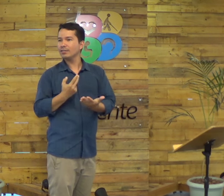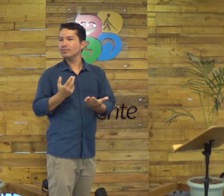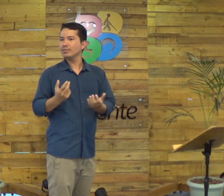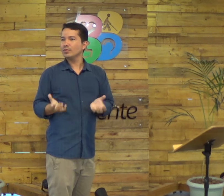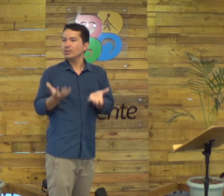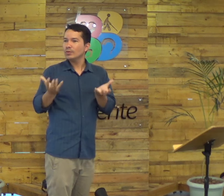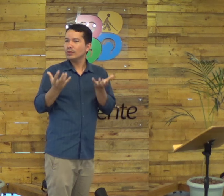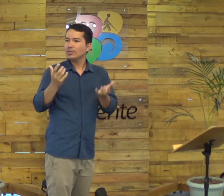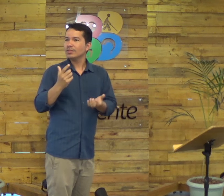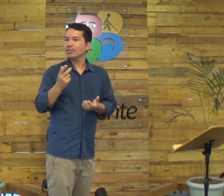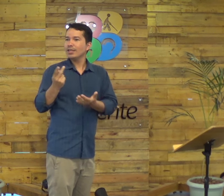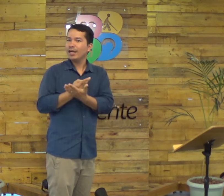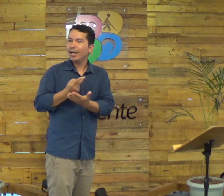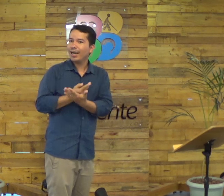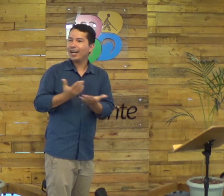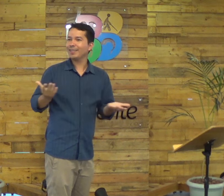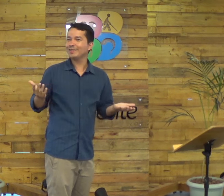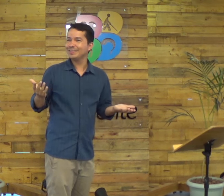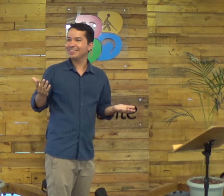Os dois tinham desejos errados no coração.